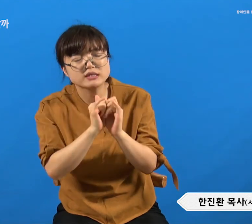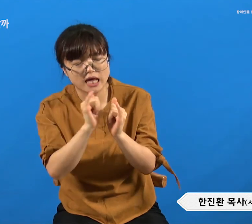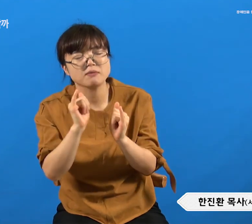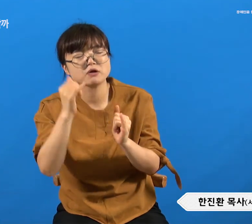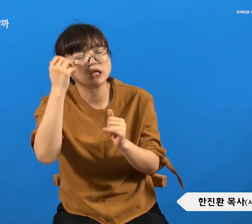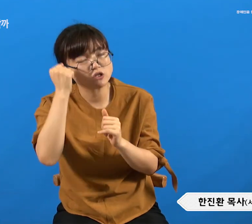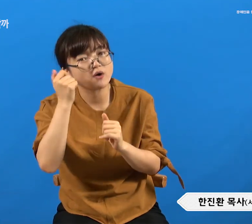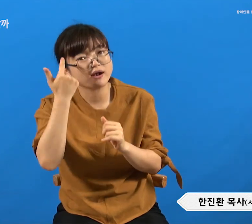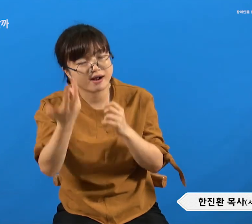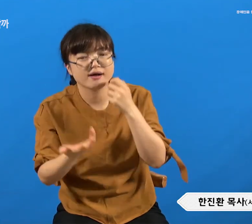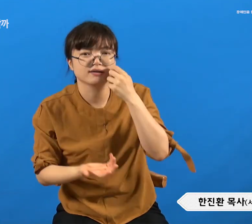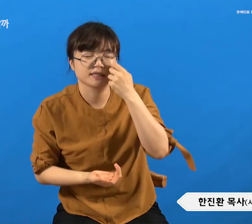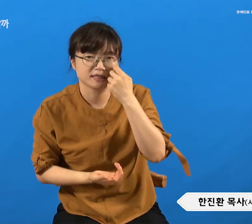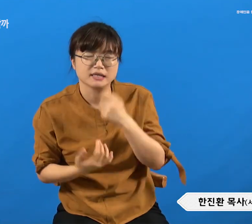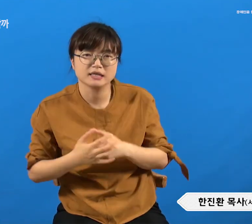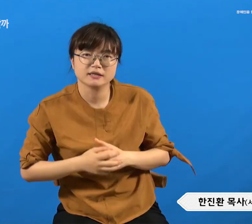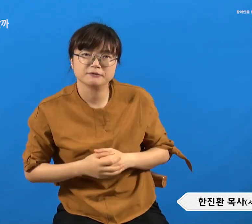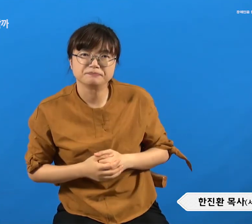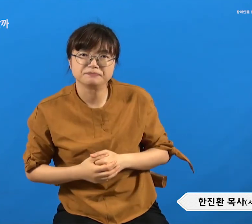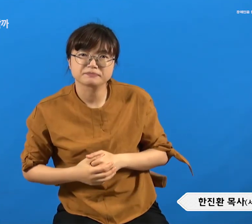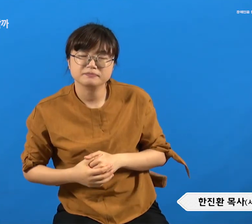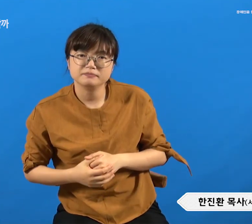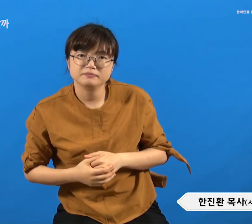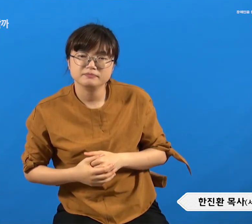그렇게 기억할까?